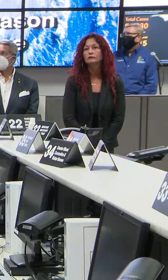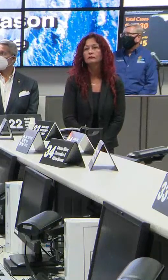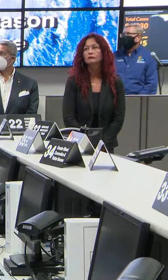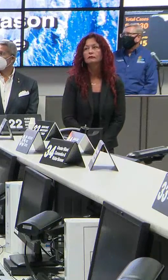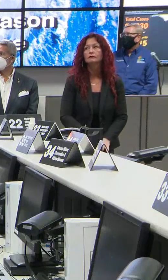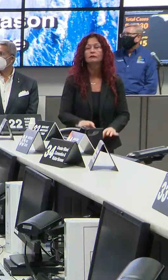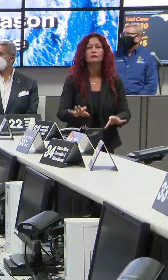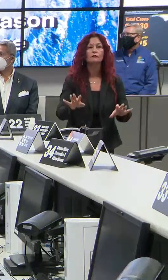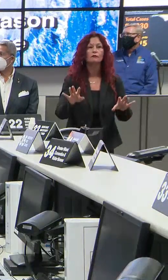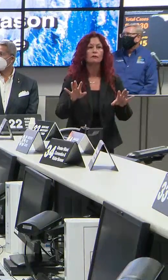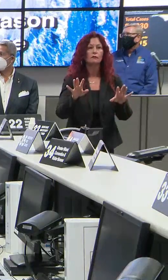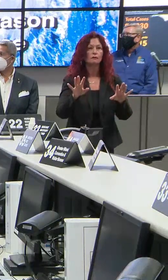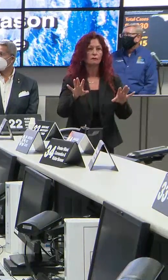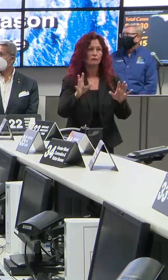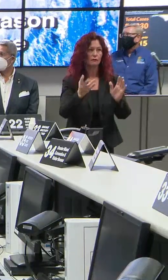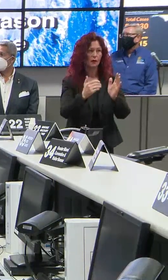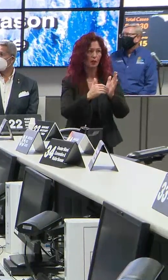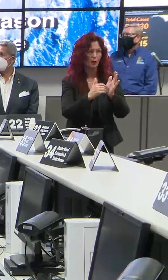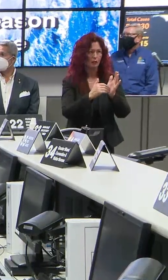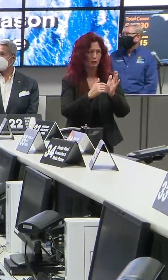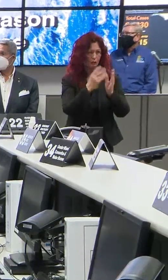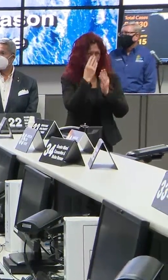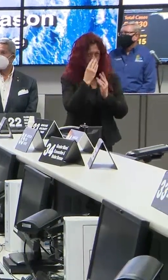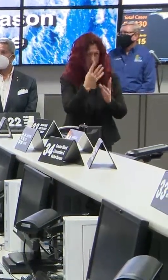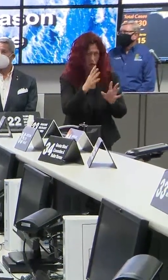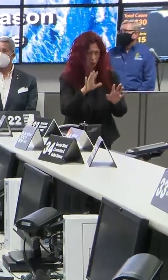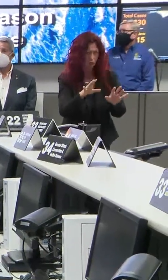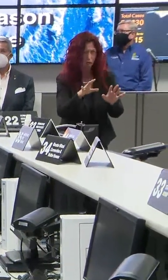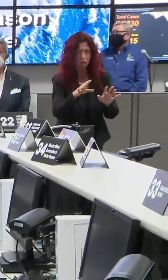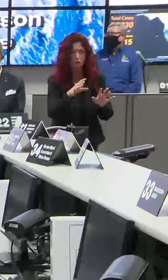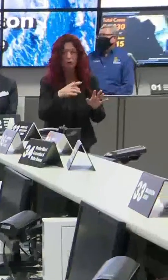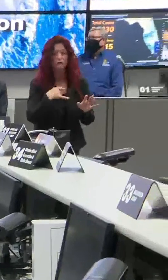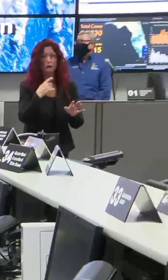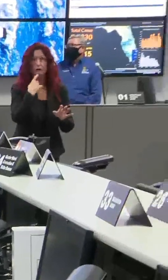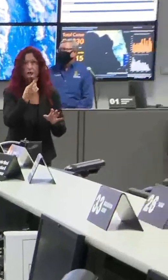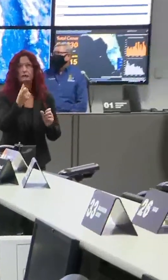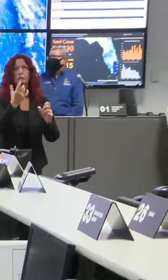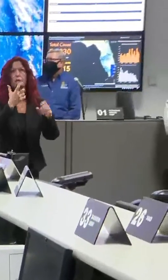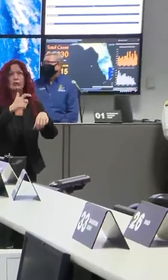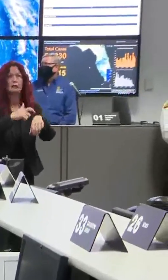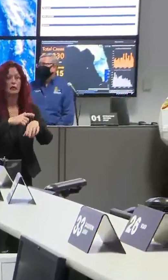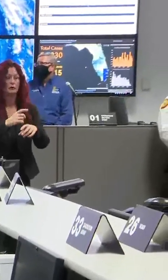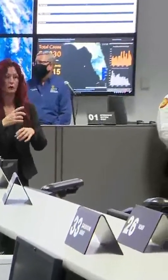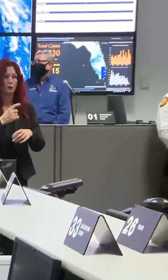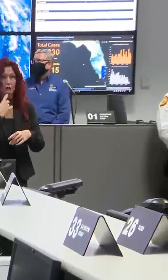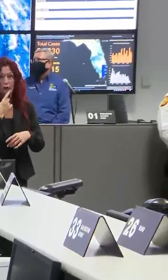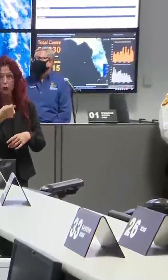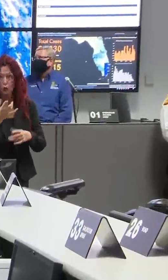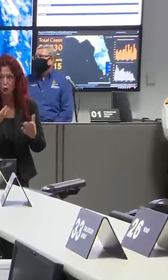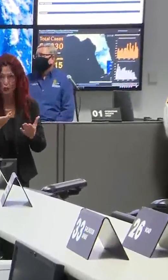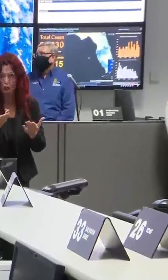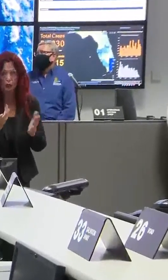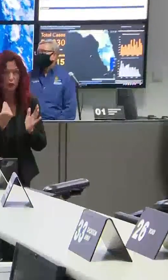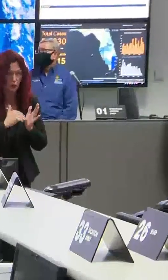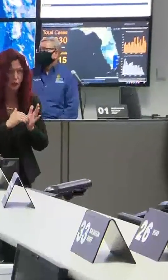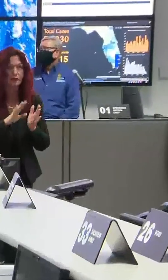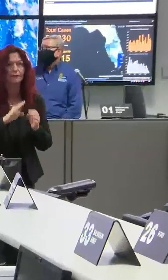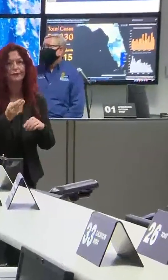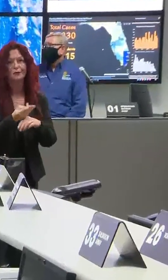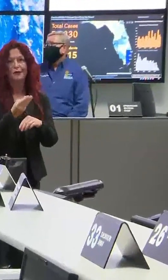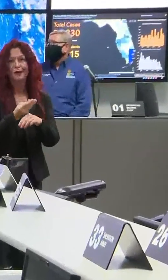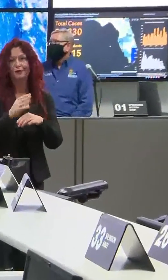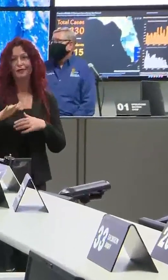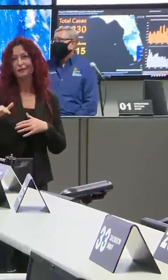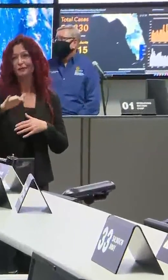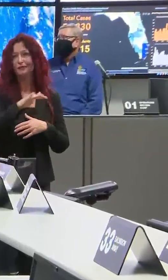So let me say, I don't know if I've said it here, but I've said it about 1,000 times on other media, but I'm extremely proud of the work